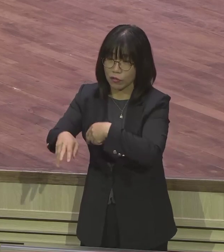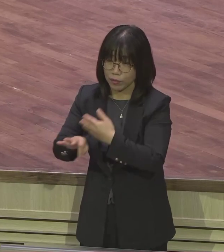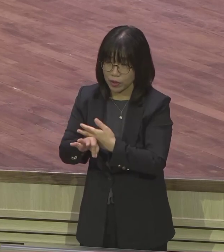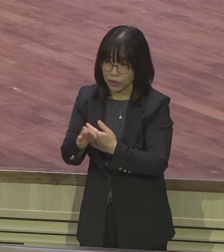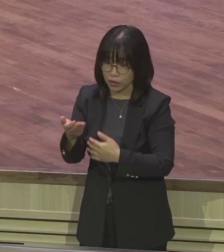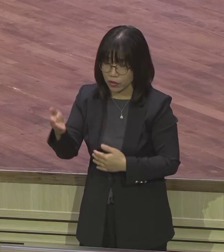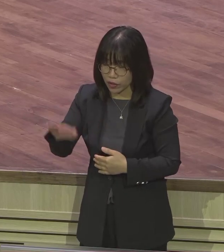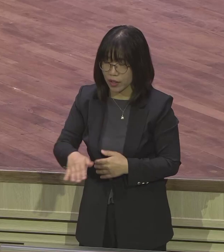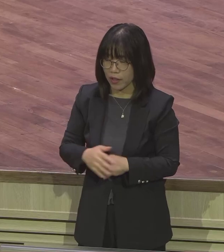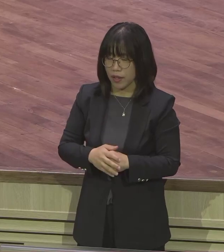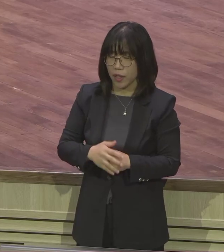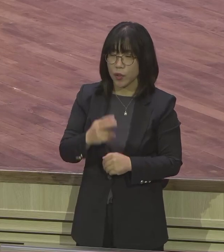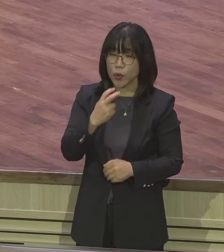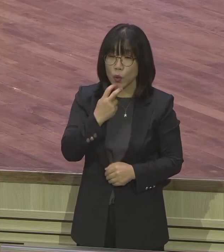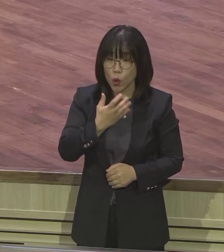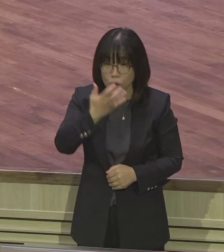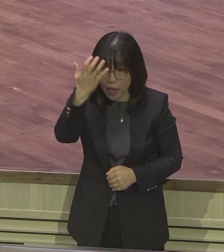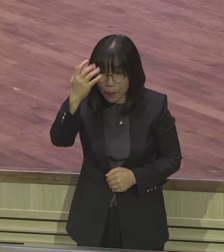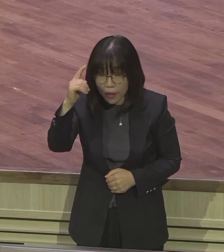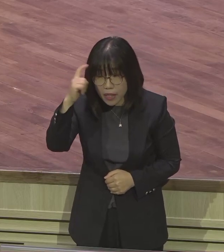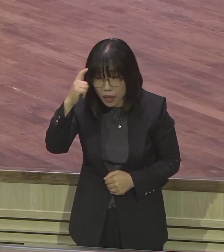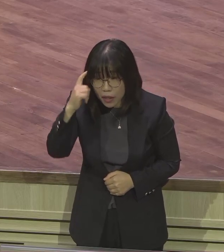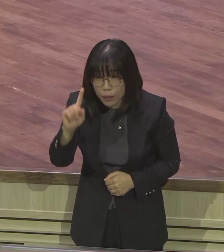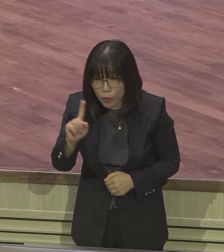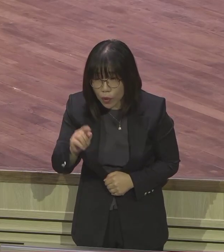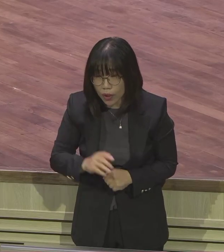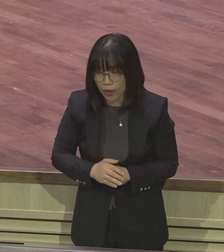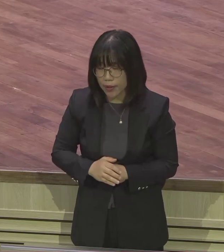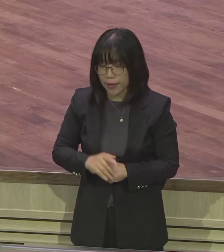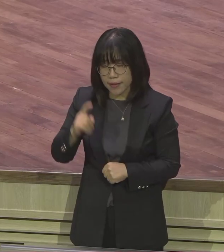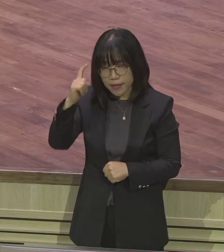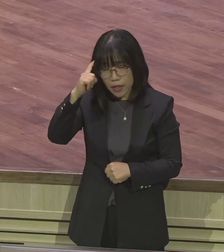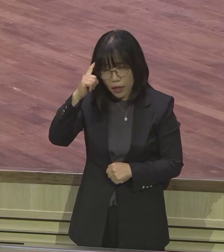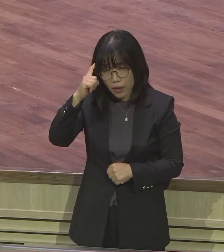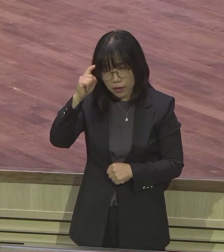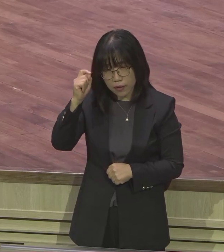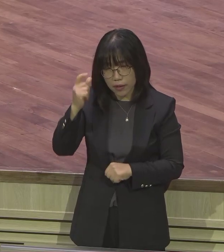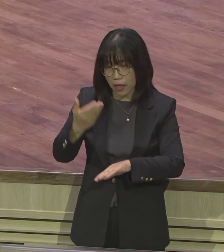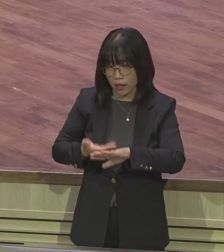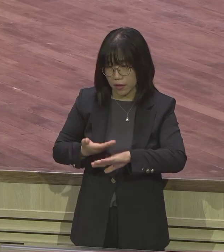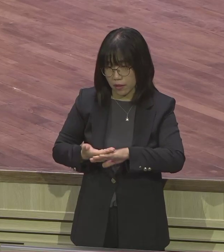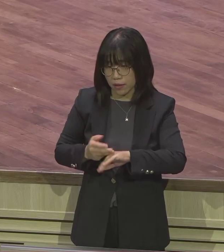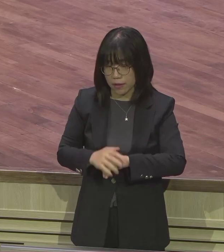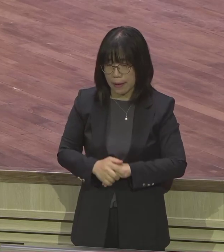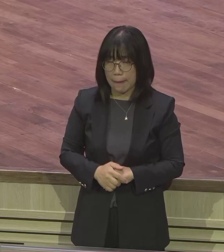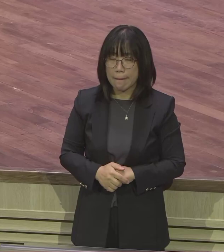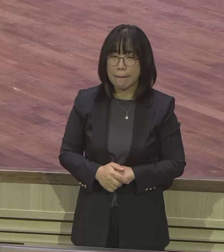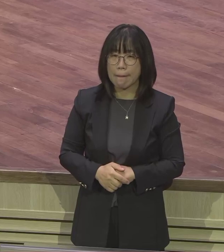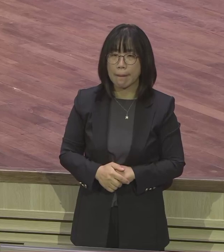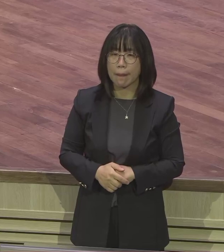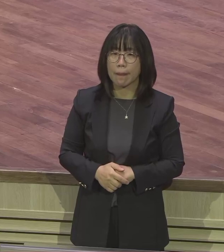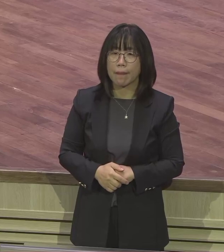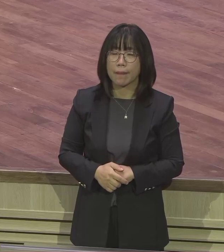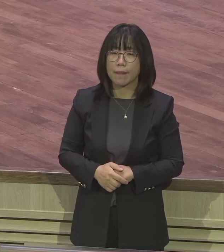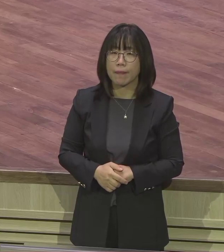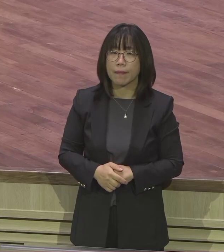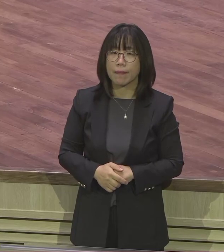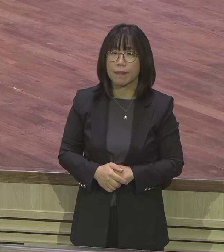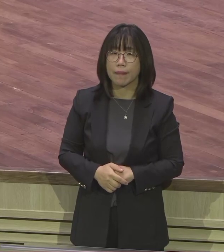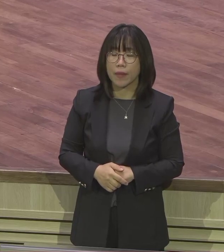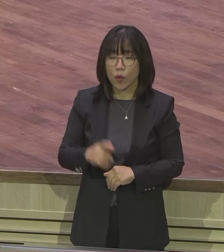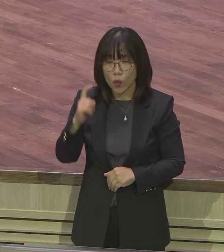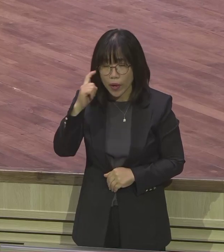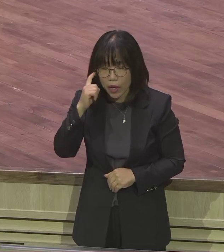그런데, 요셉의 이 판단 기준은요 완전히 달랐어요. 어떻게 달랐냐?